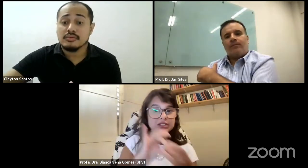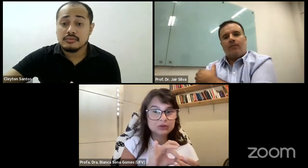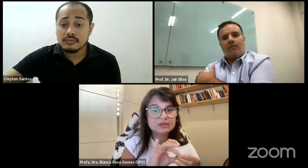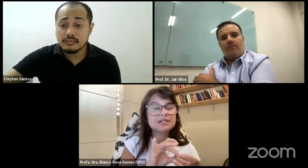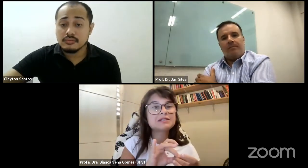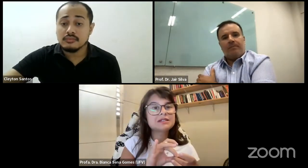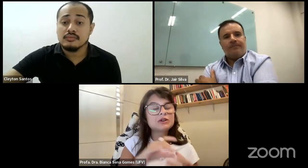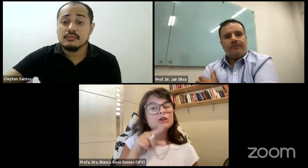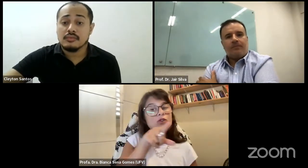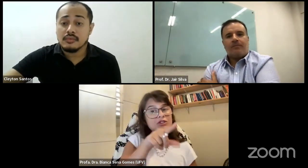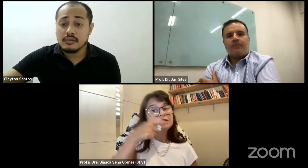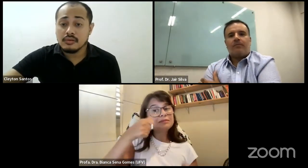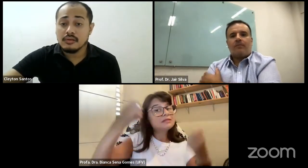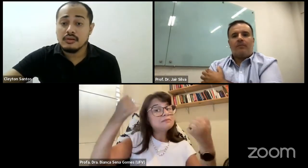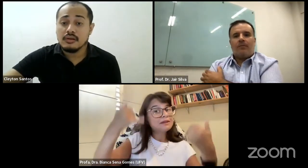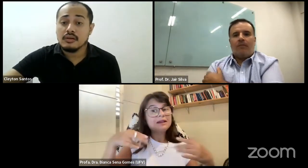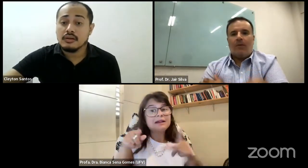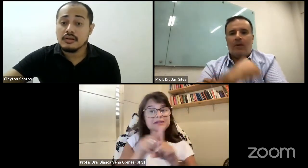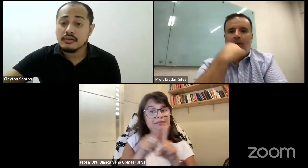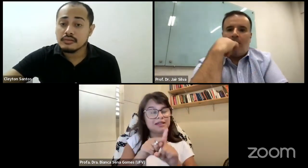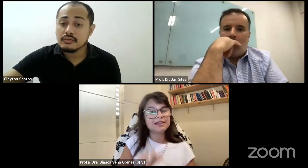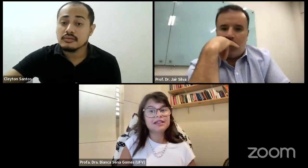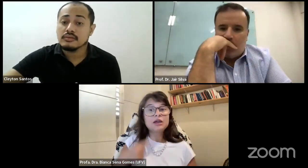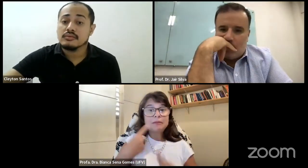Também sobre a questão de contexto.